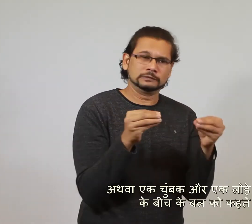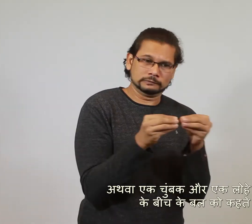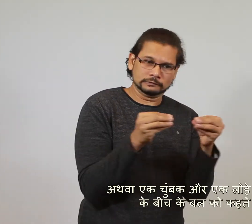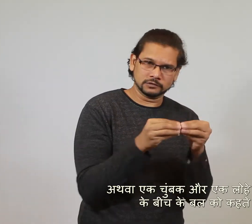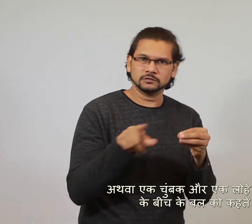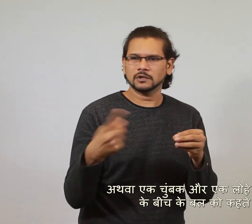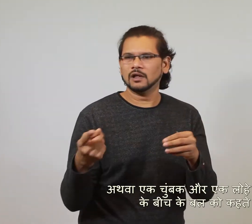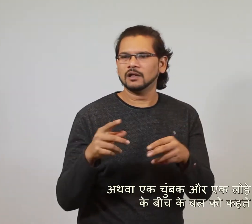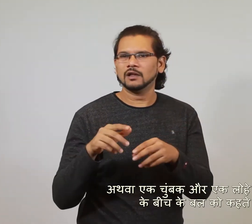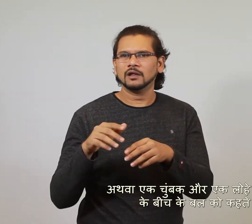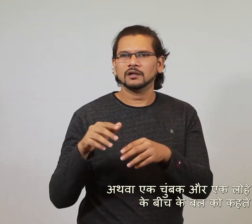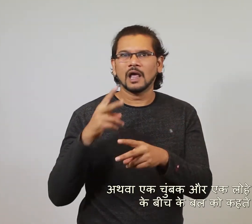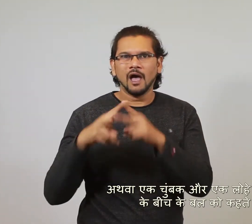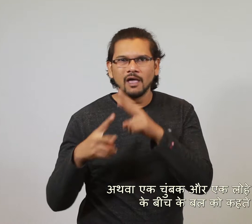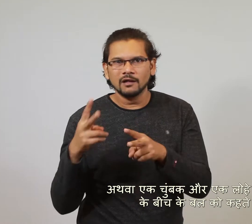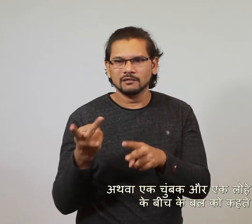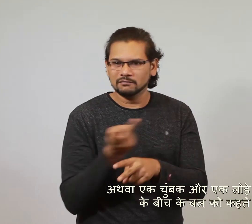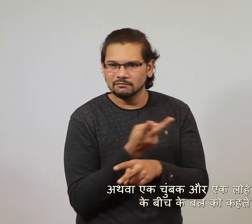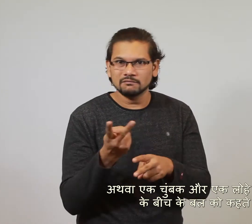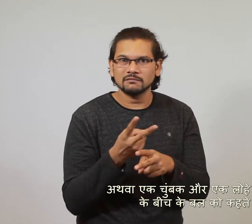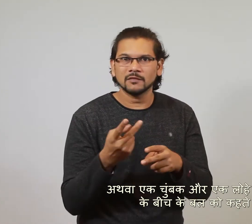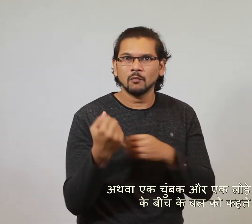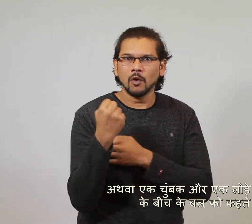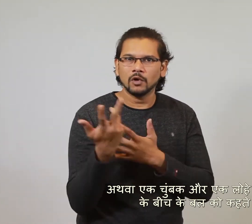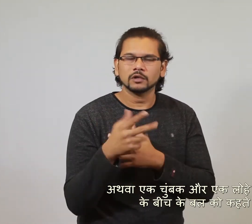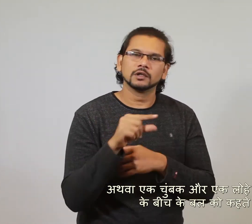अथ्वा चुम्बक और लोहे जैसे धातु के बीच के बल को कहते हैं